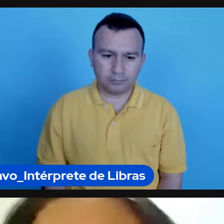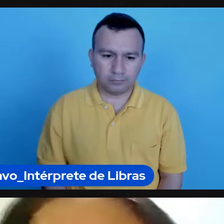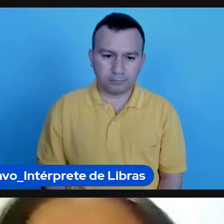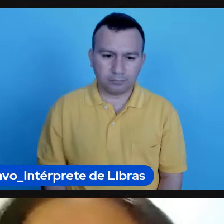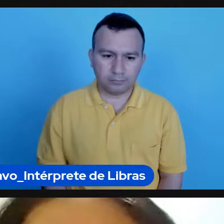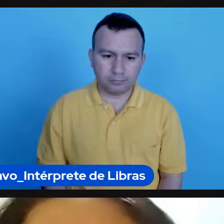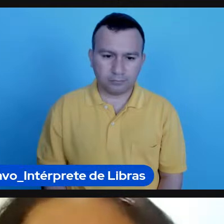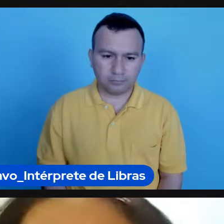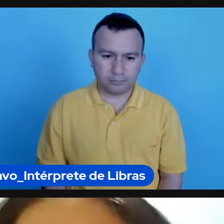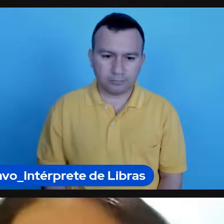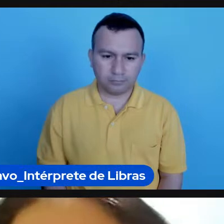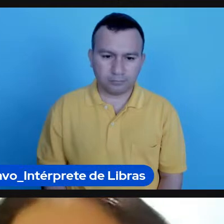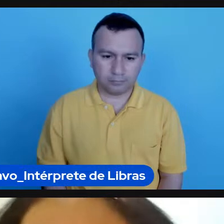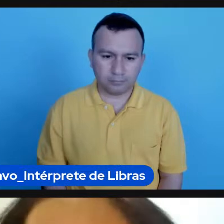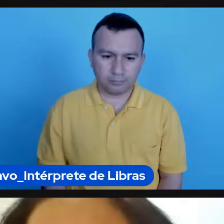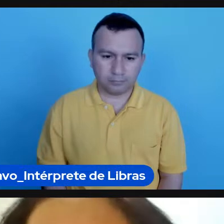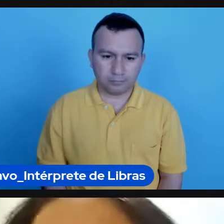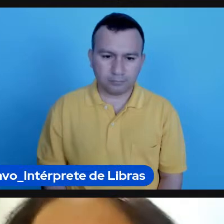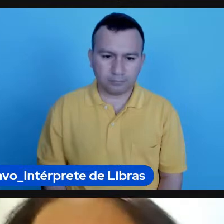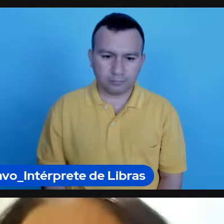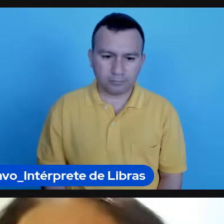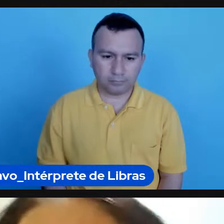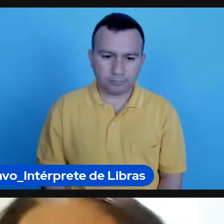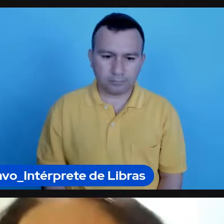respeitar o outro nas suas